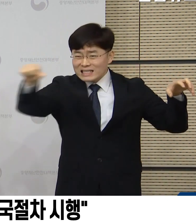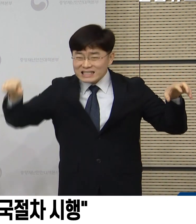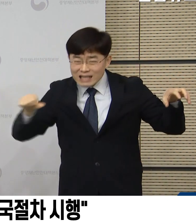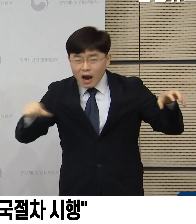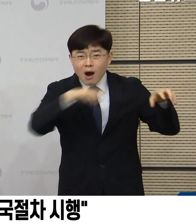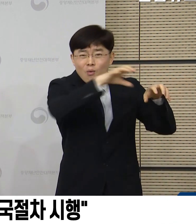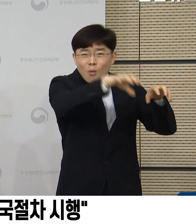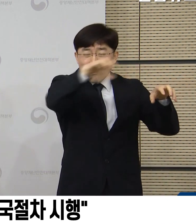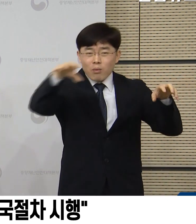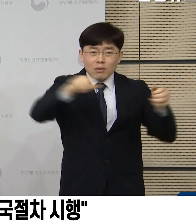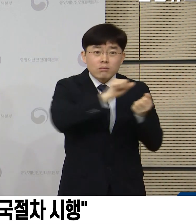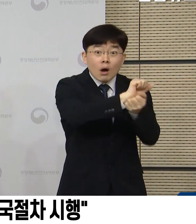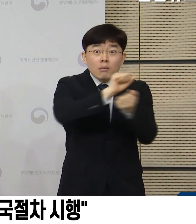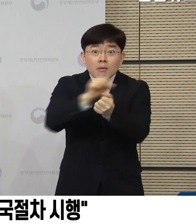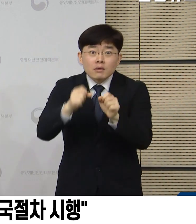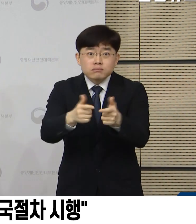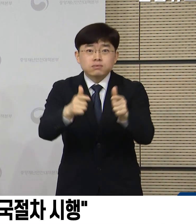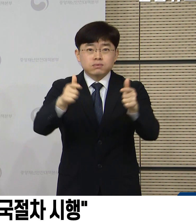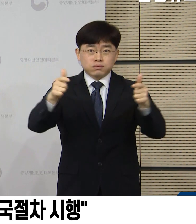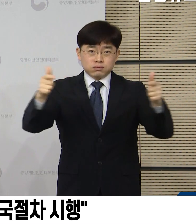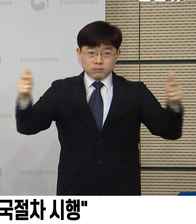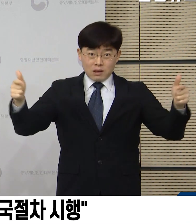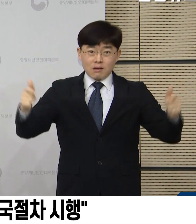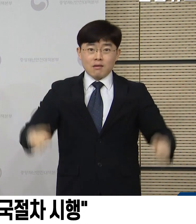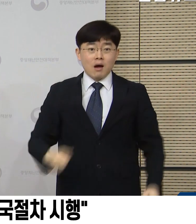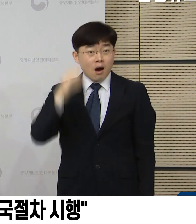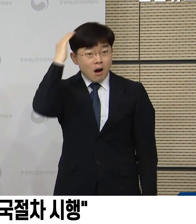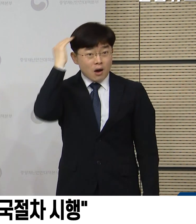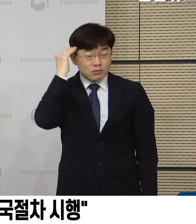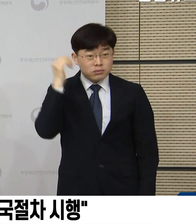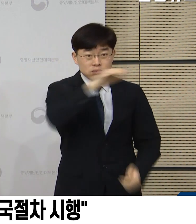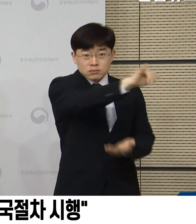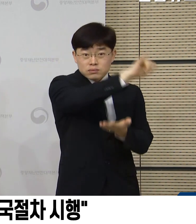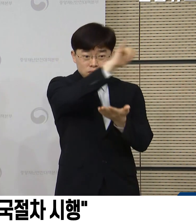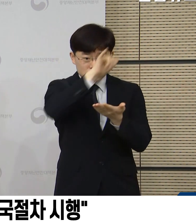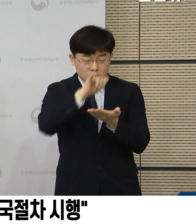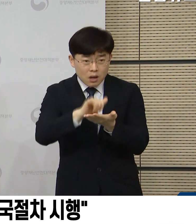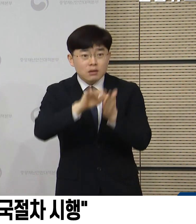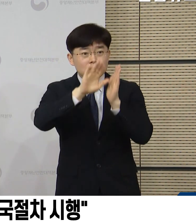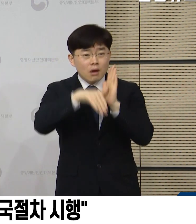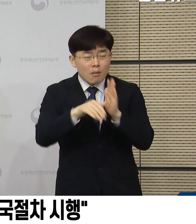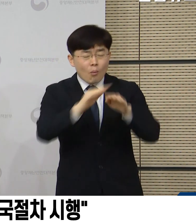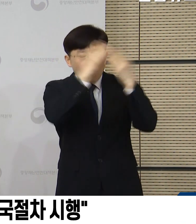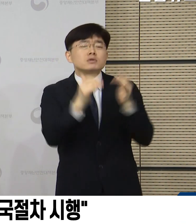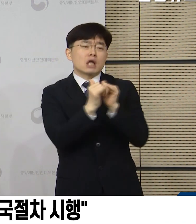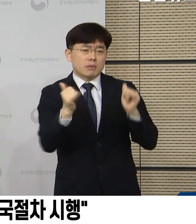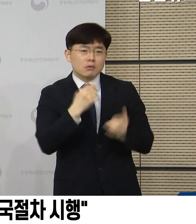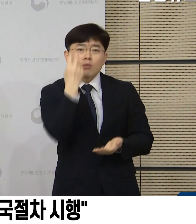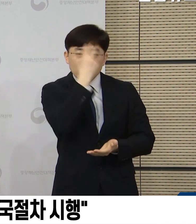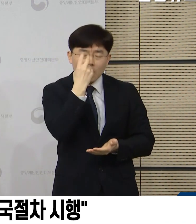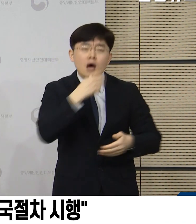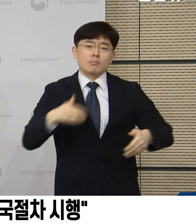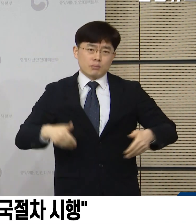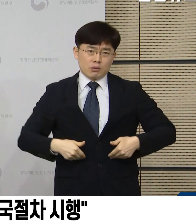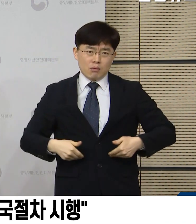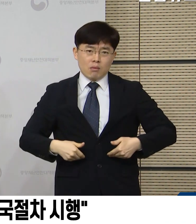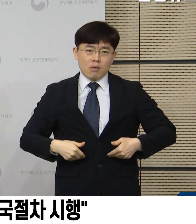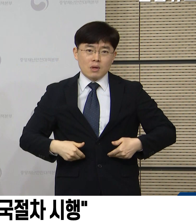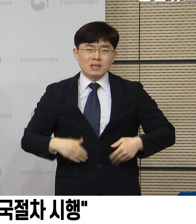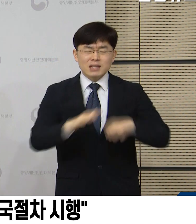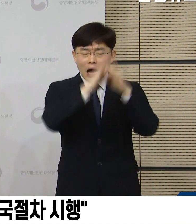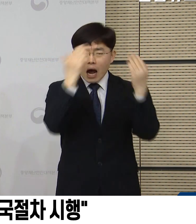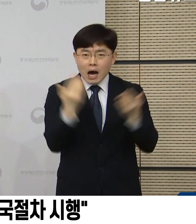등 확진 환자가 급격히 증가하고 있어 국내로 입국하는 모든 입국자에 대하여